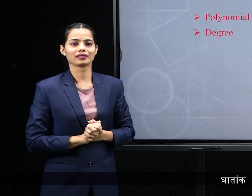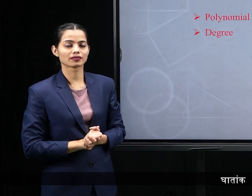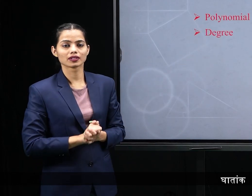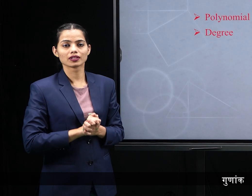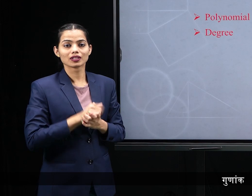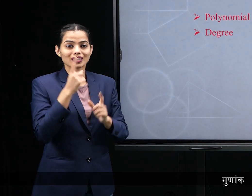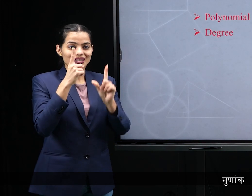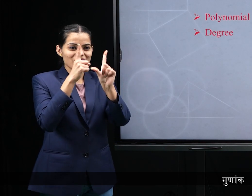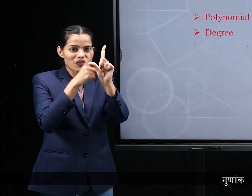गुणांक,